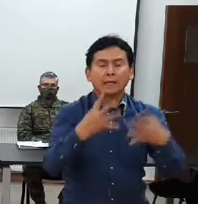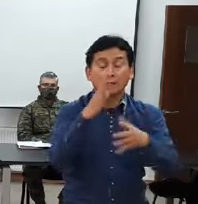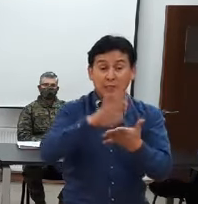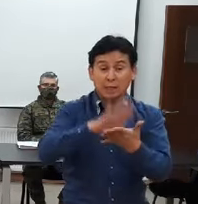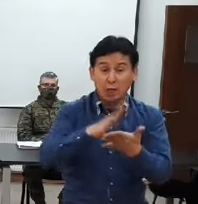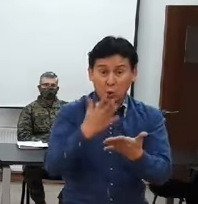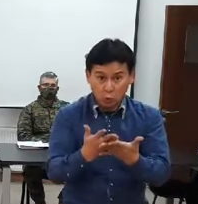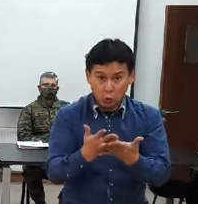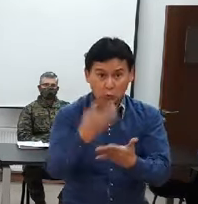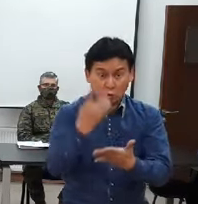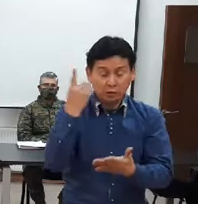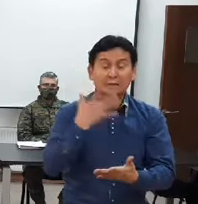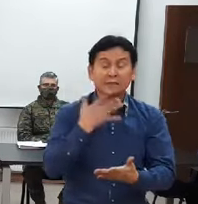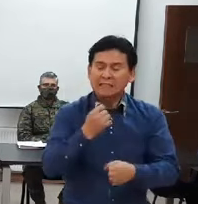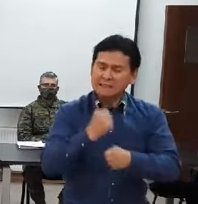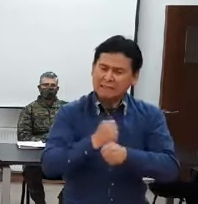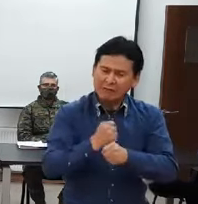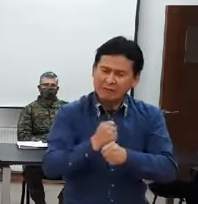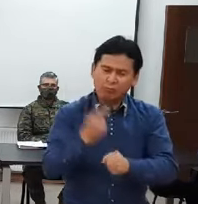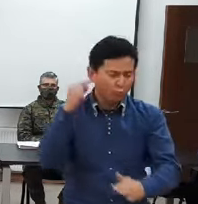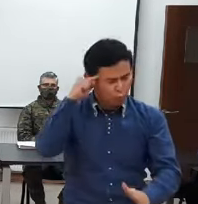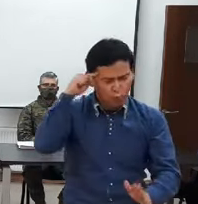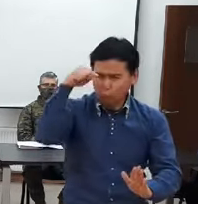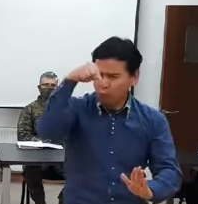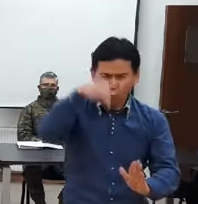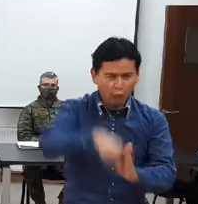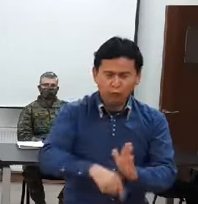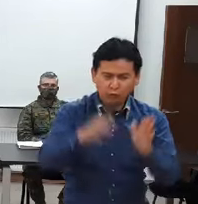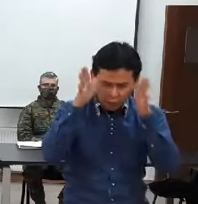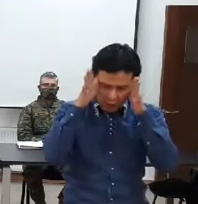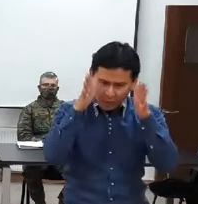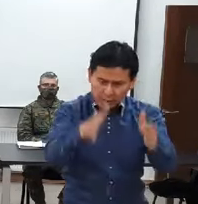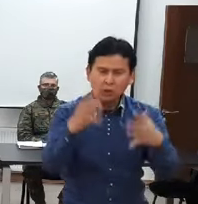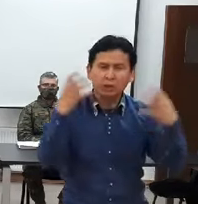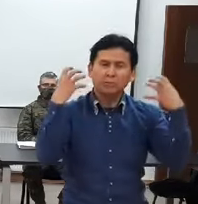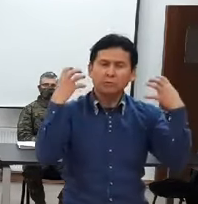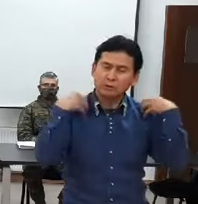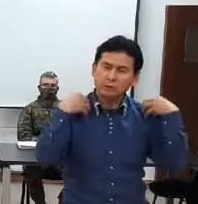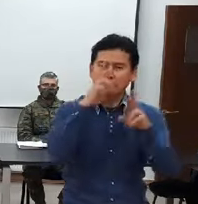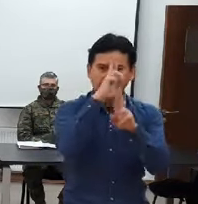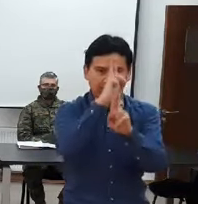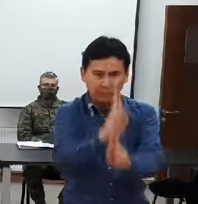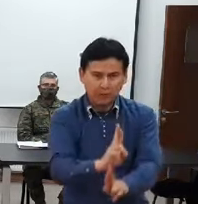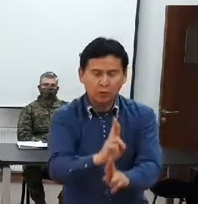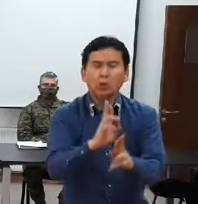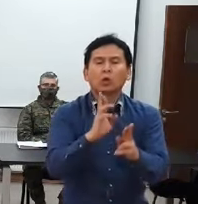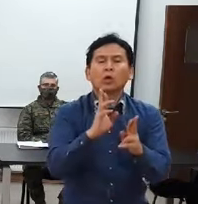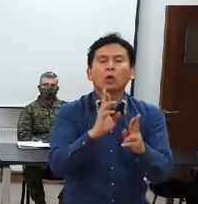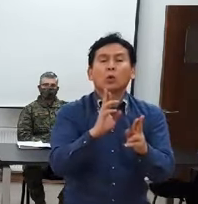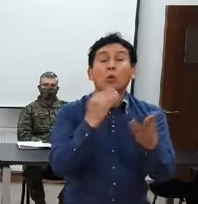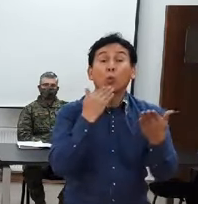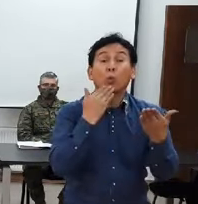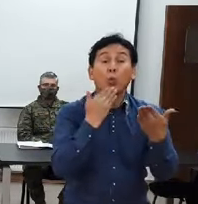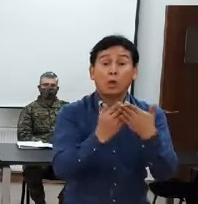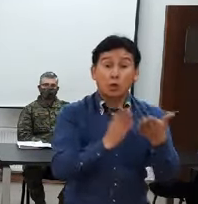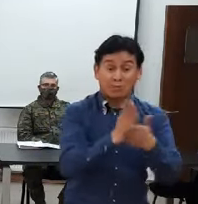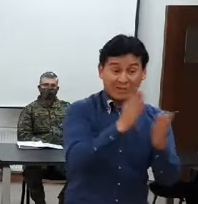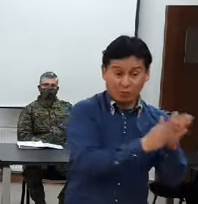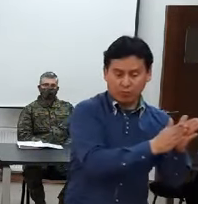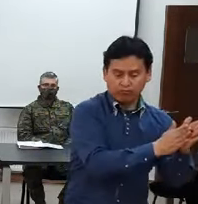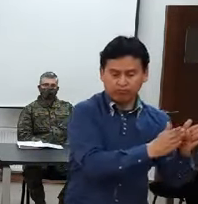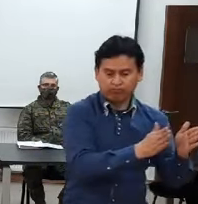que han trabajado con una profunda dedicación, responsabilidad y respeto desde el día uno, cuando partimos